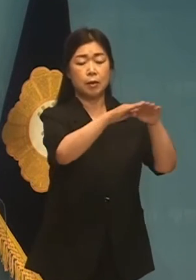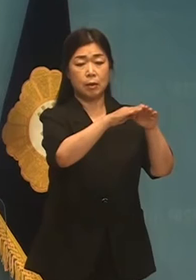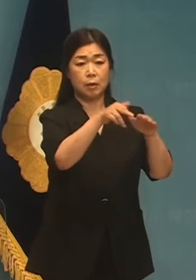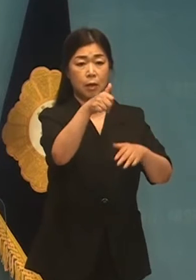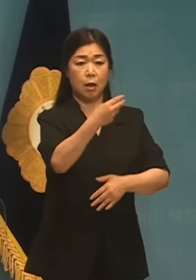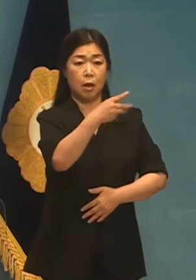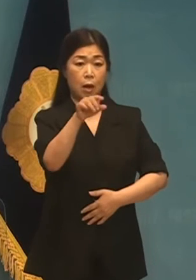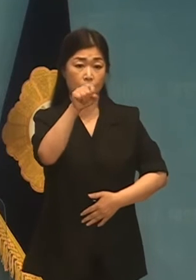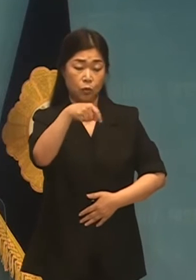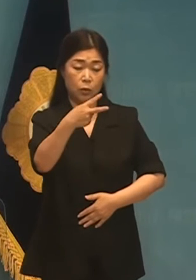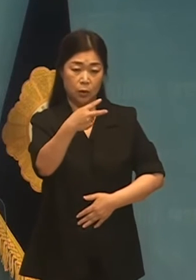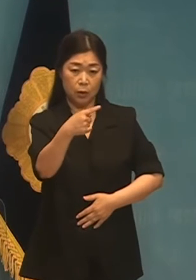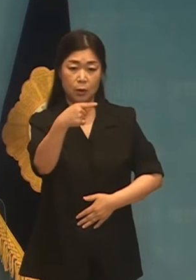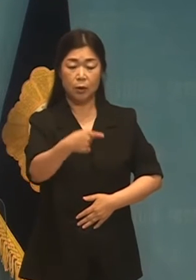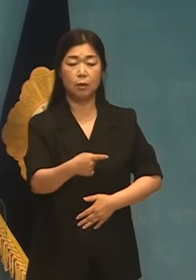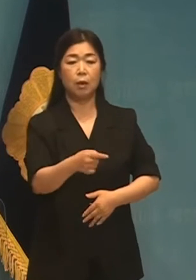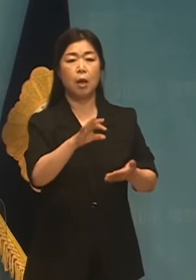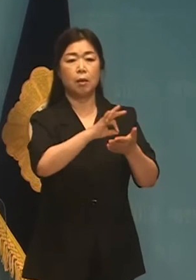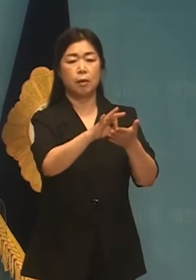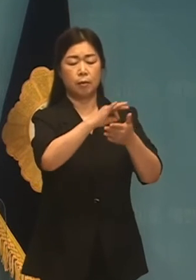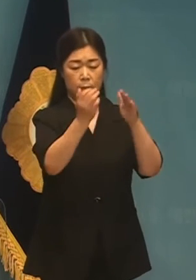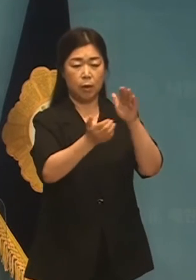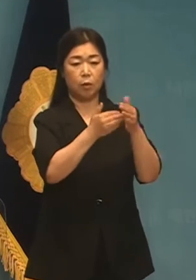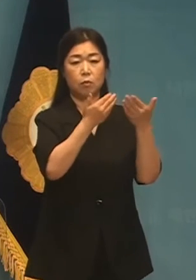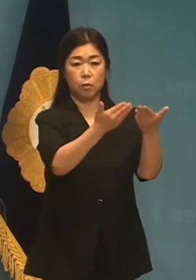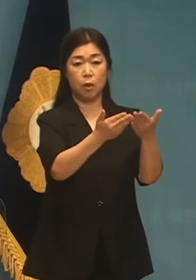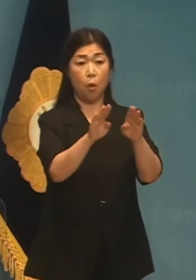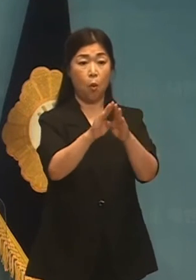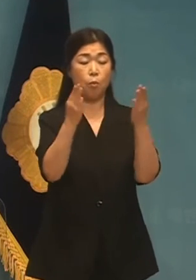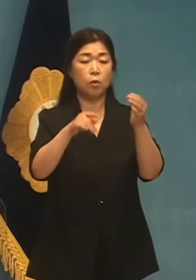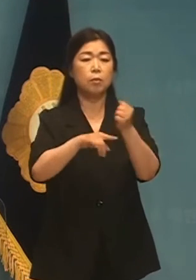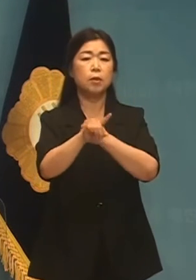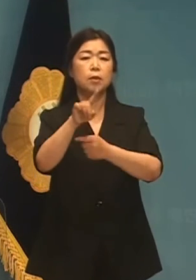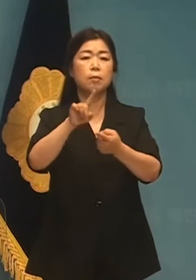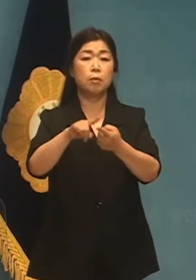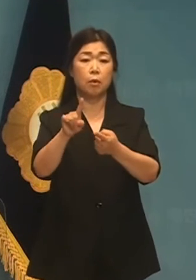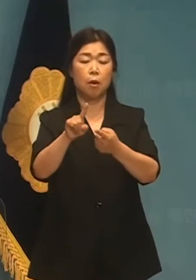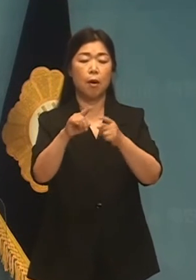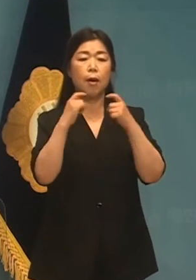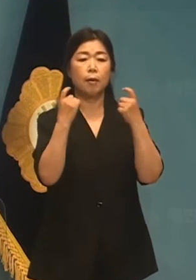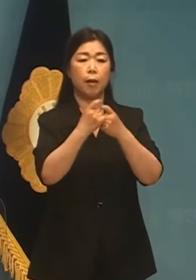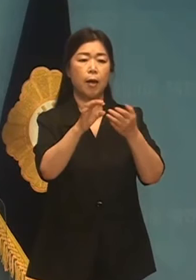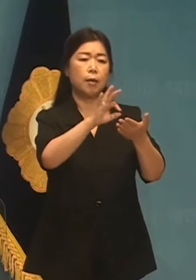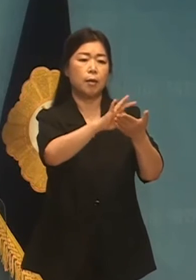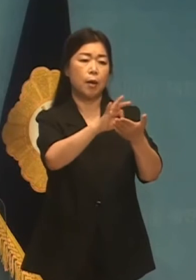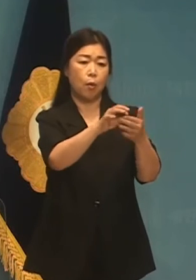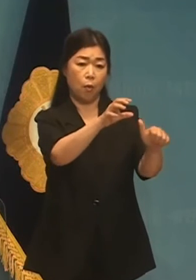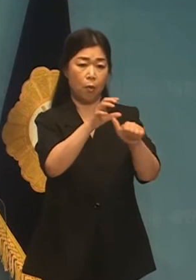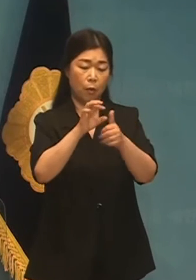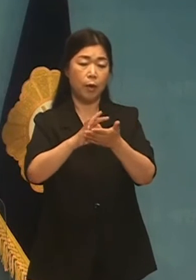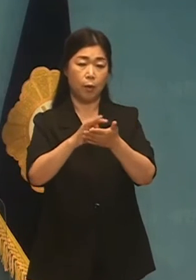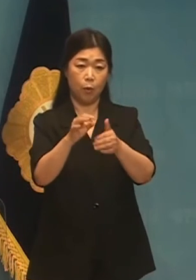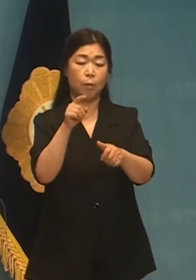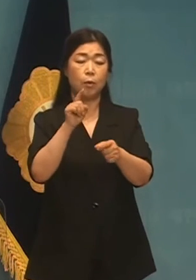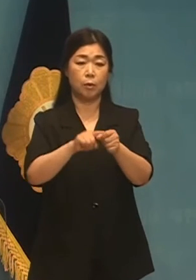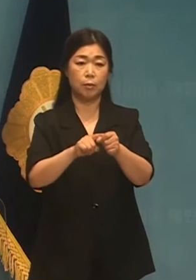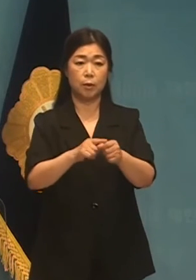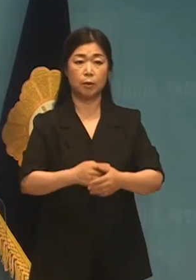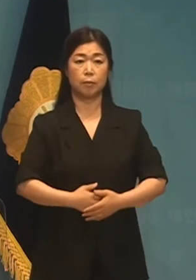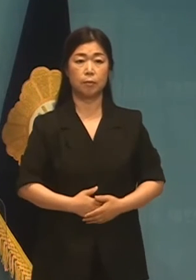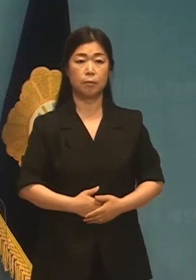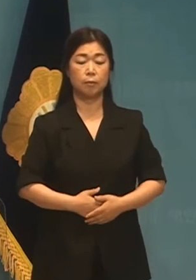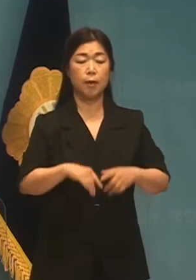최우선적으로 검토하겠습니다. 오픈소스의 목적은 민간 활용에 있기 때문입니다.